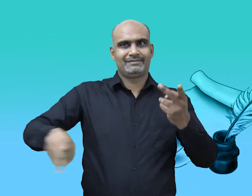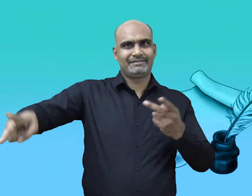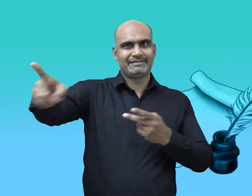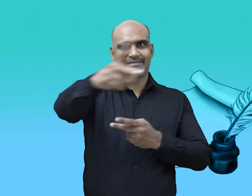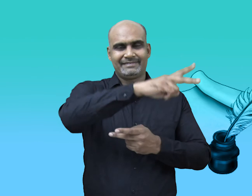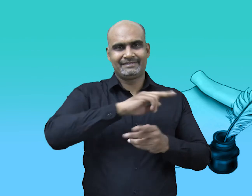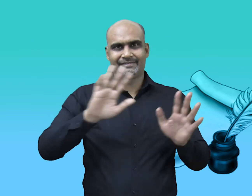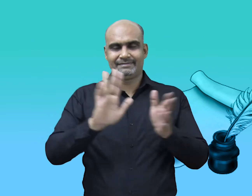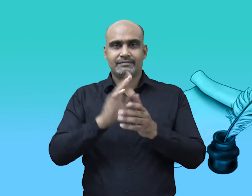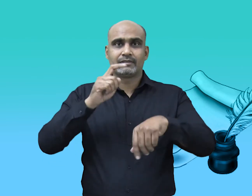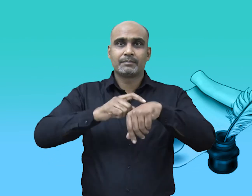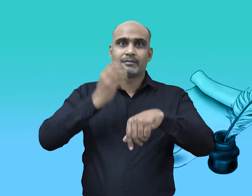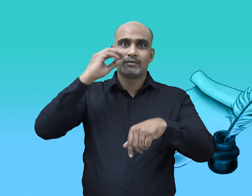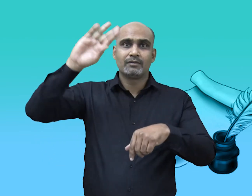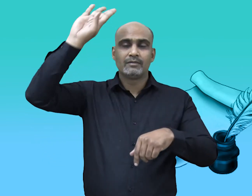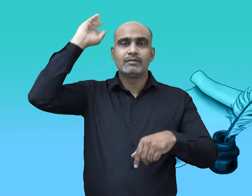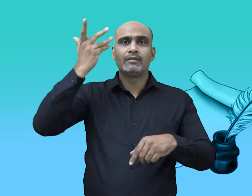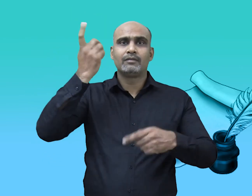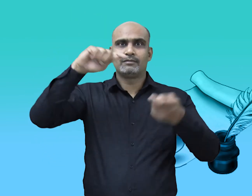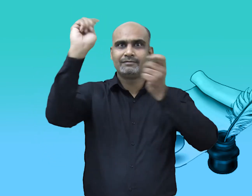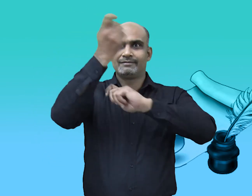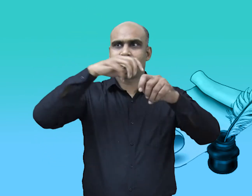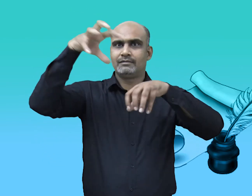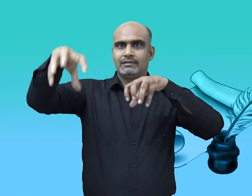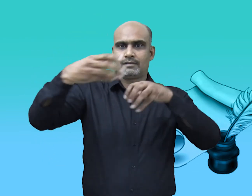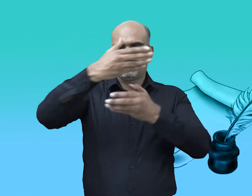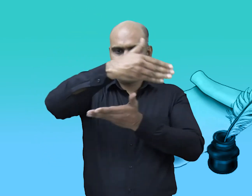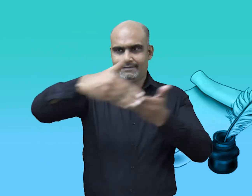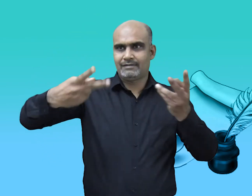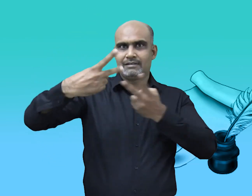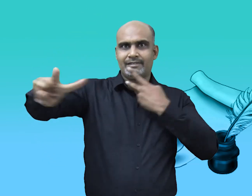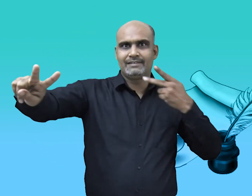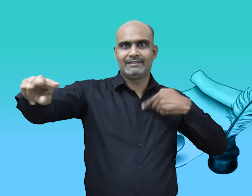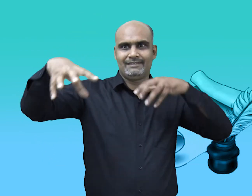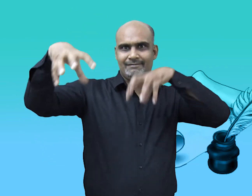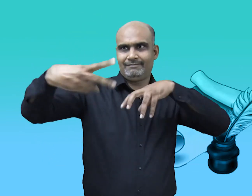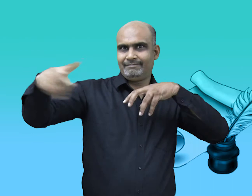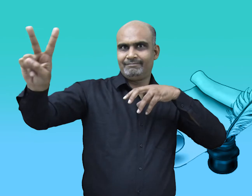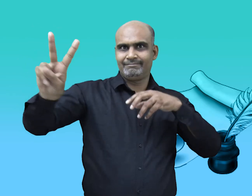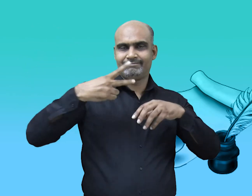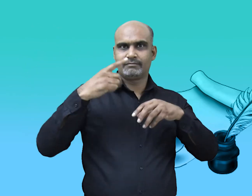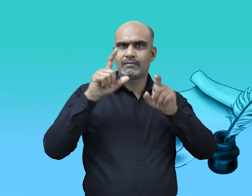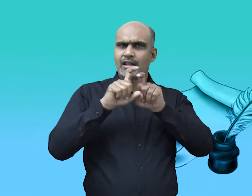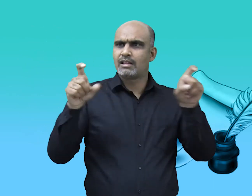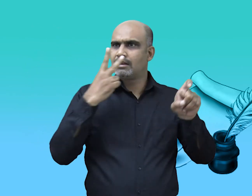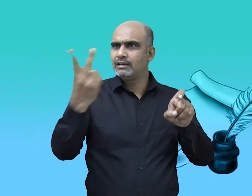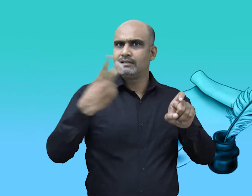आगे कवि कहते हैं कि प्राचीन काल में जब देश पर हमले हुआ करते थे, तो वे हमें दिखाई पड़ते थे